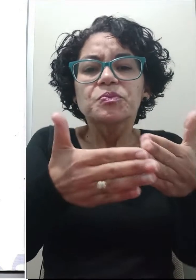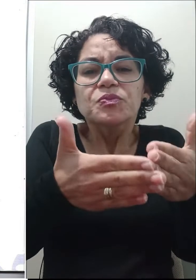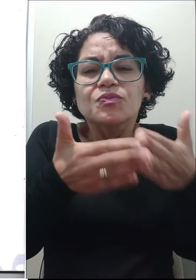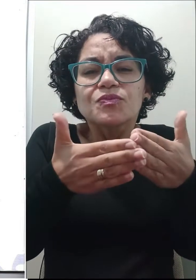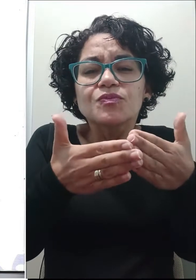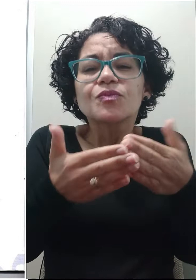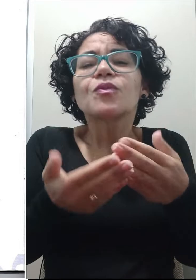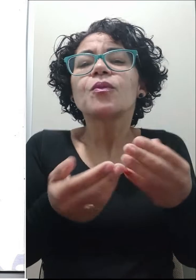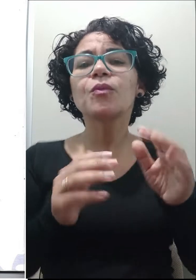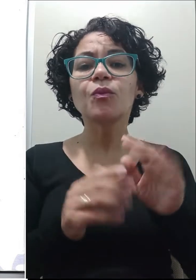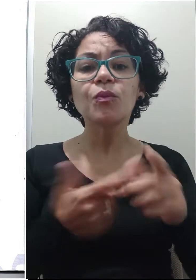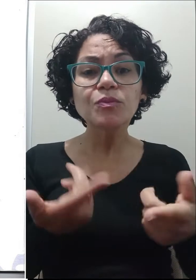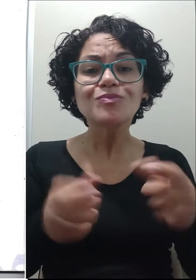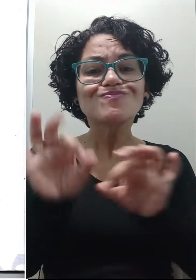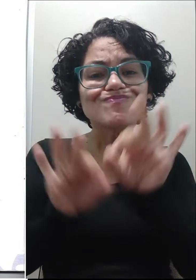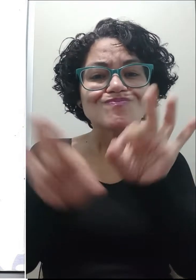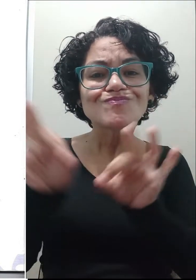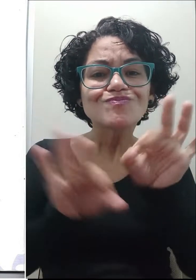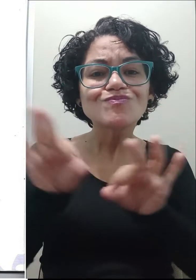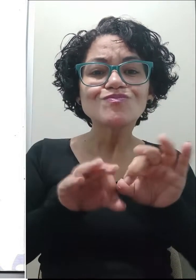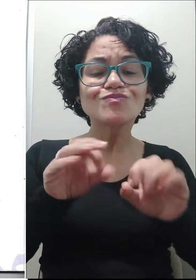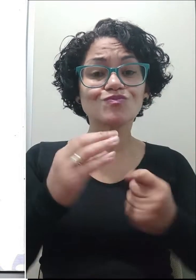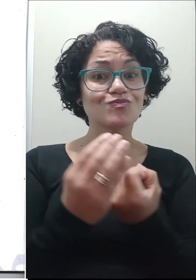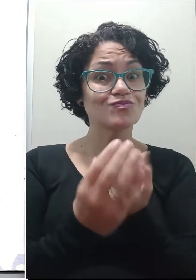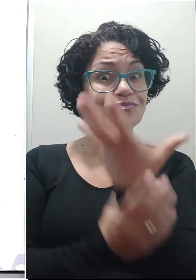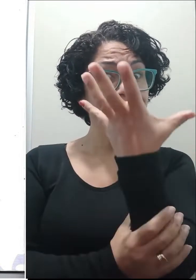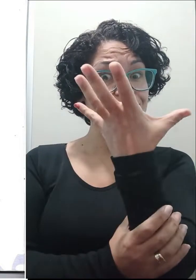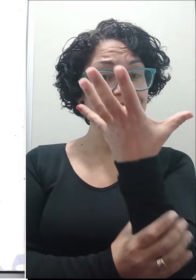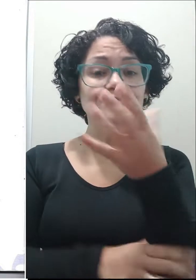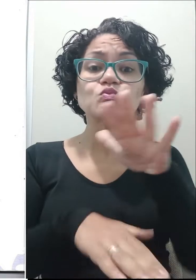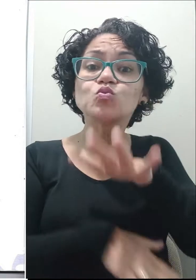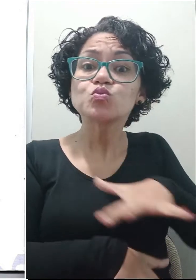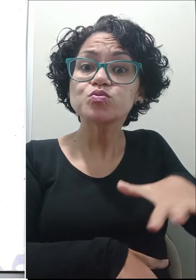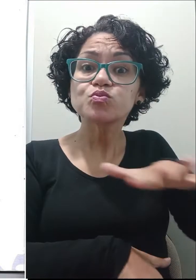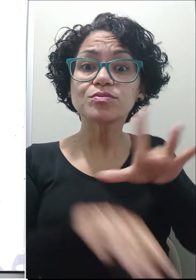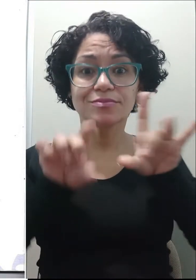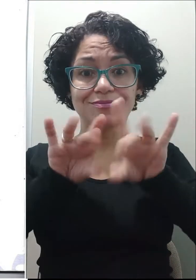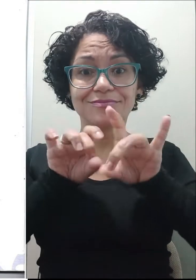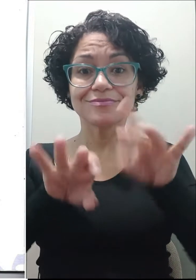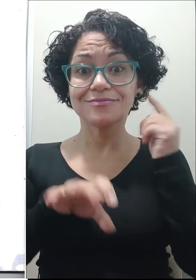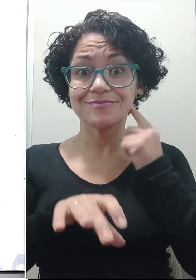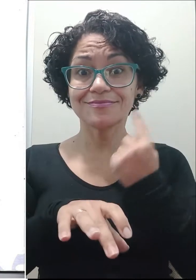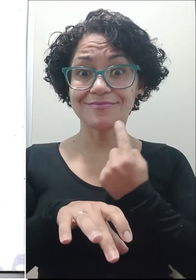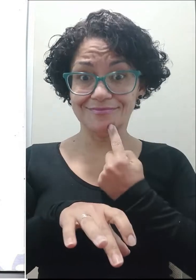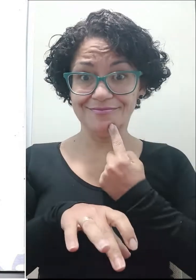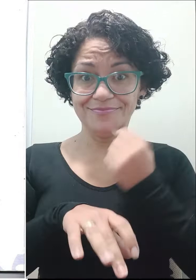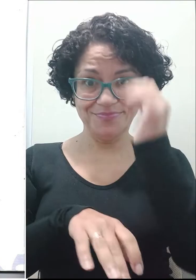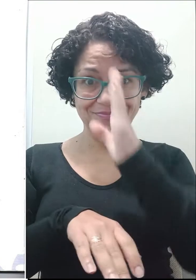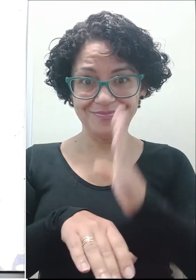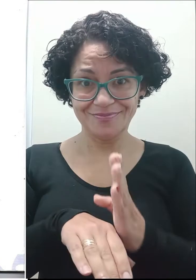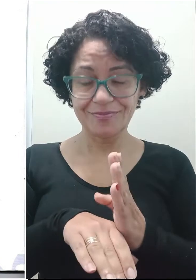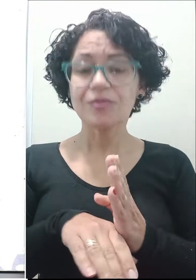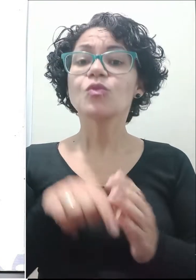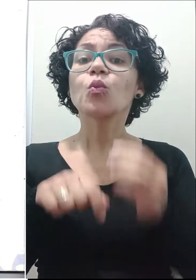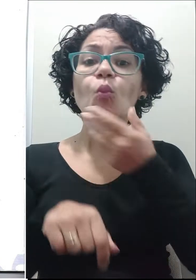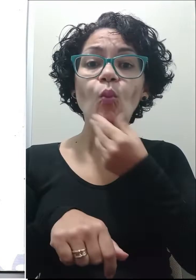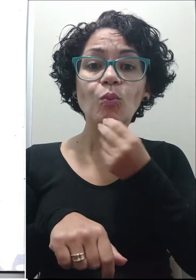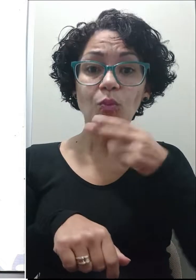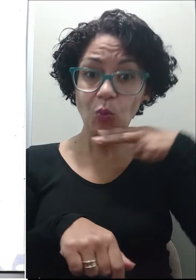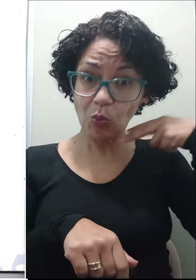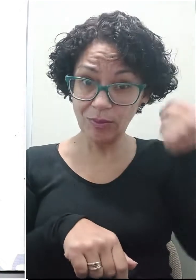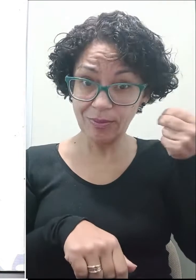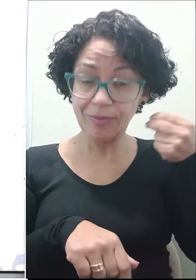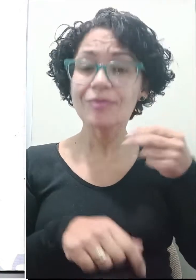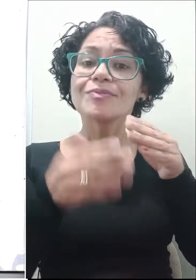conteúdo revela o plano de criação de um estabelecimento para surdos. Ele pedia um